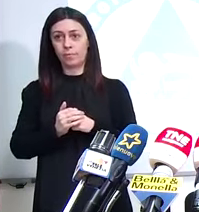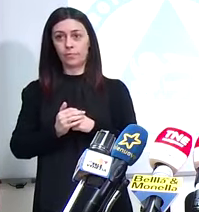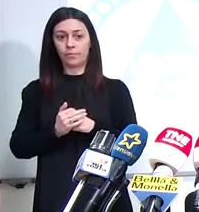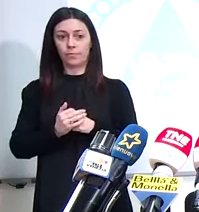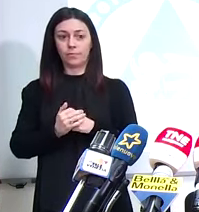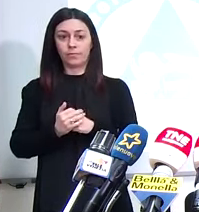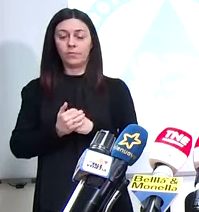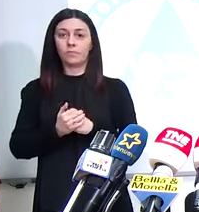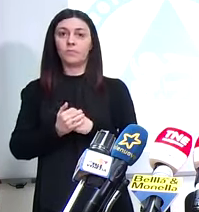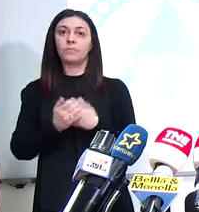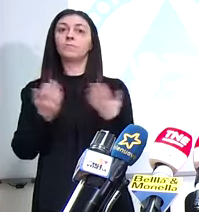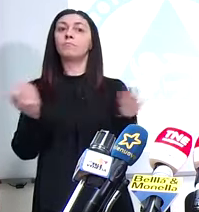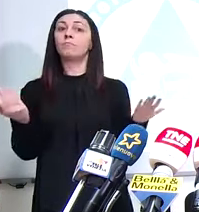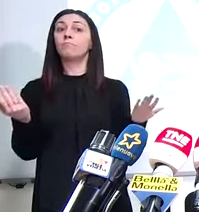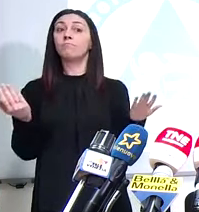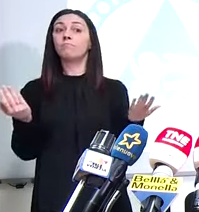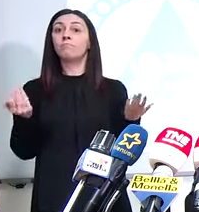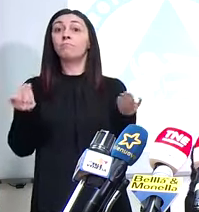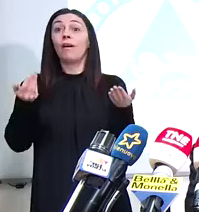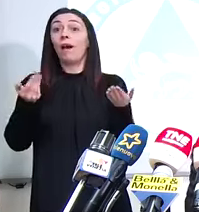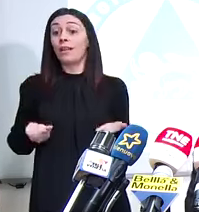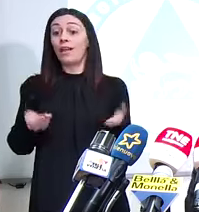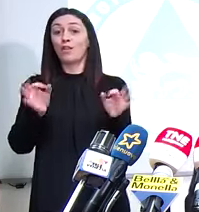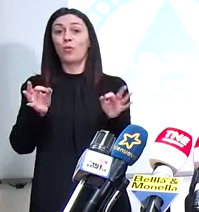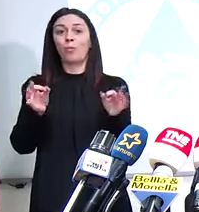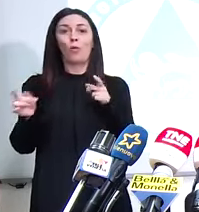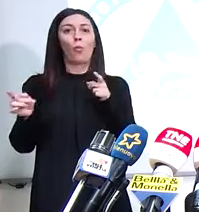siamo nelle ore della classificazione